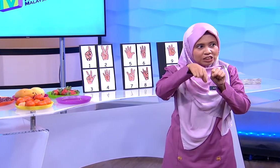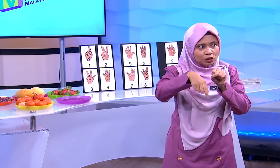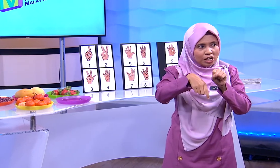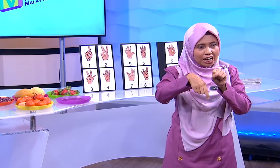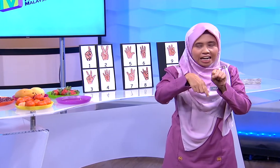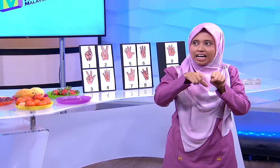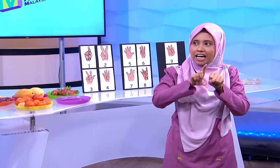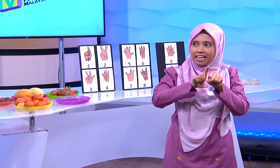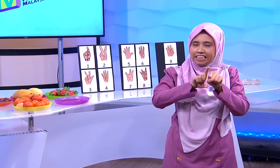bola-bola